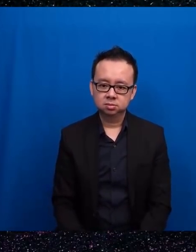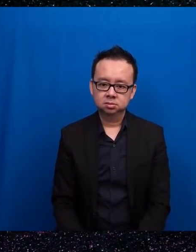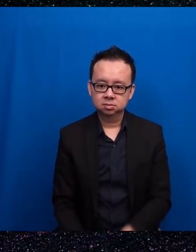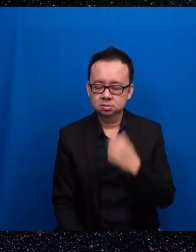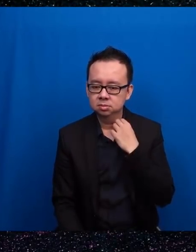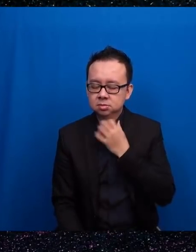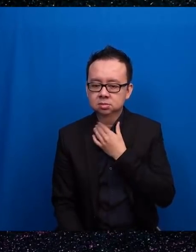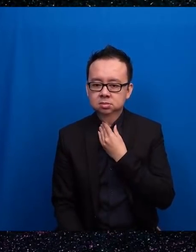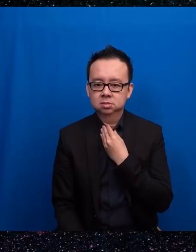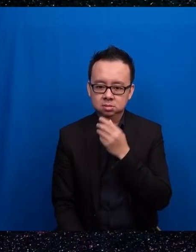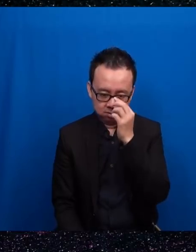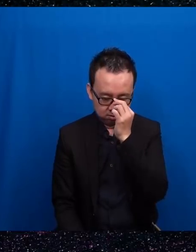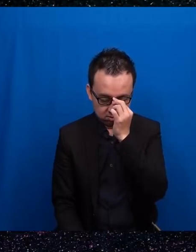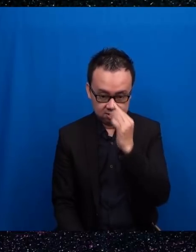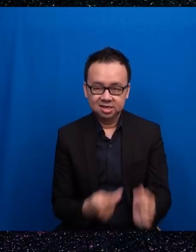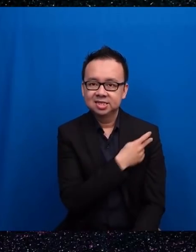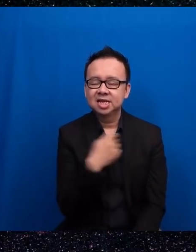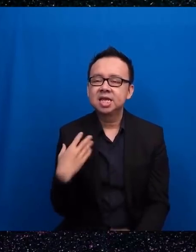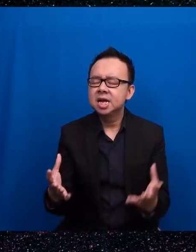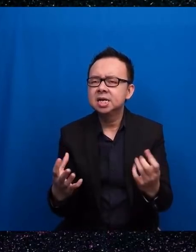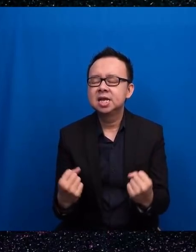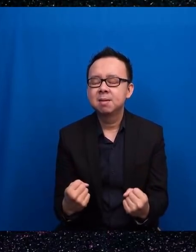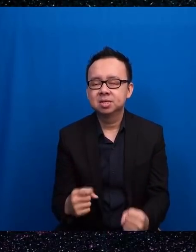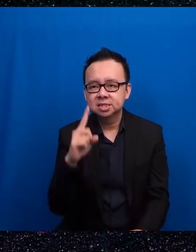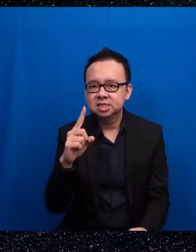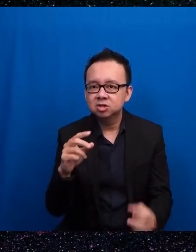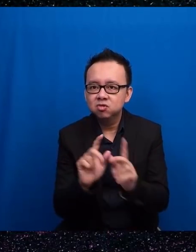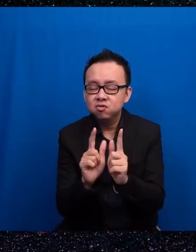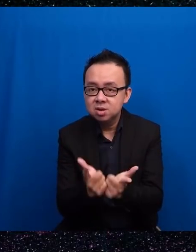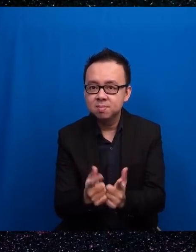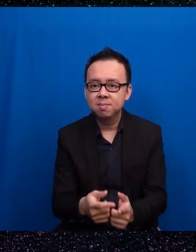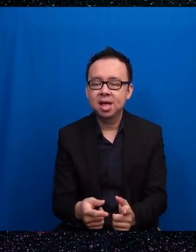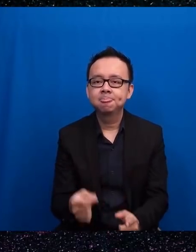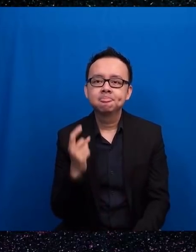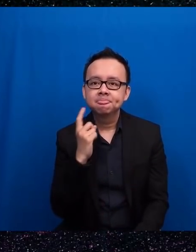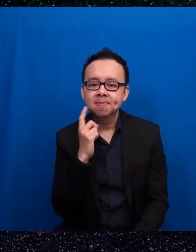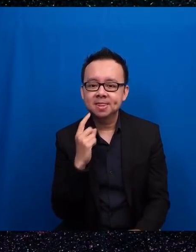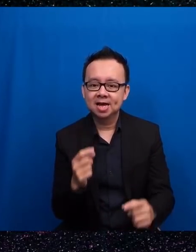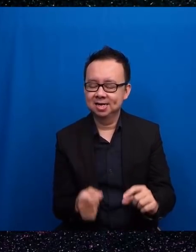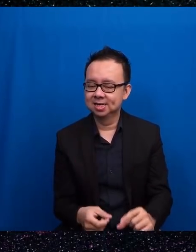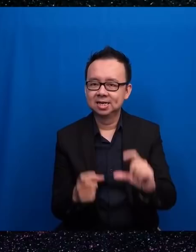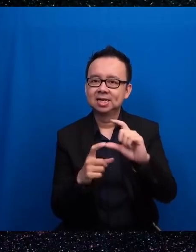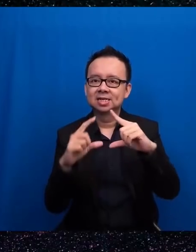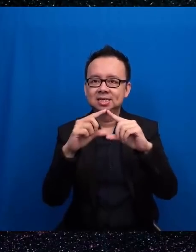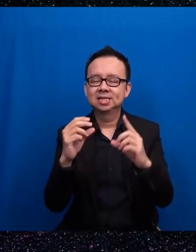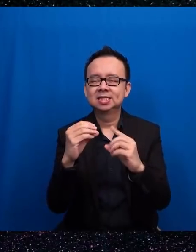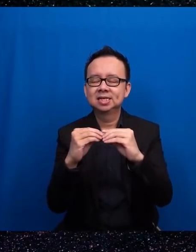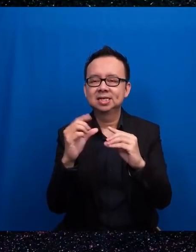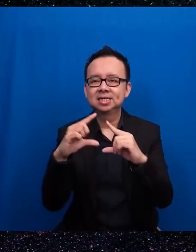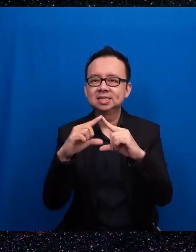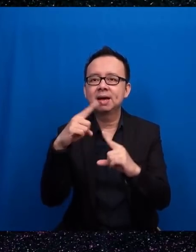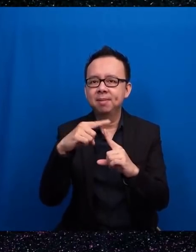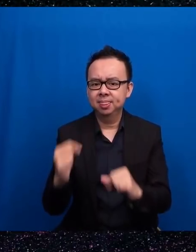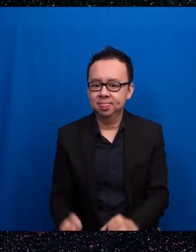Saya dapat satu firman yang saya mau bagikan tentang Sabat. Tidak janjian ini, setiap firman